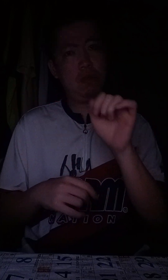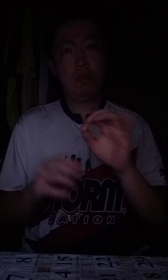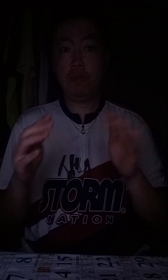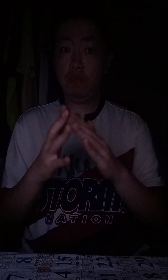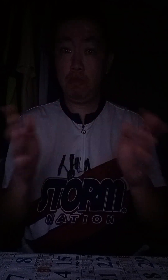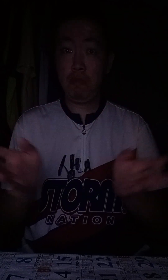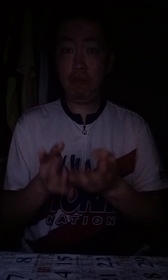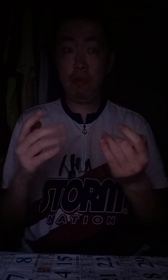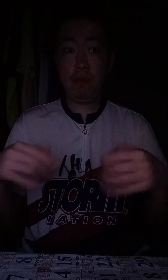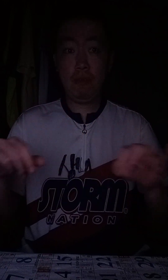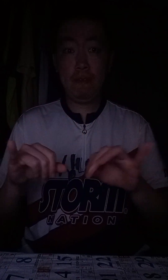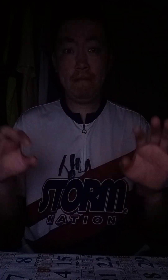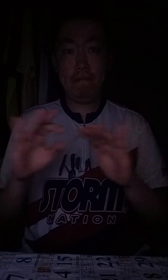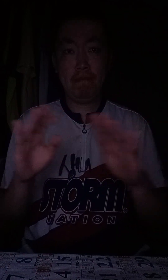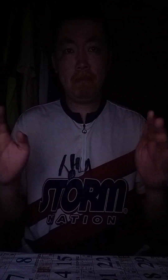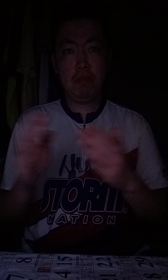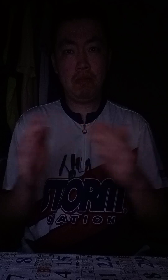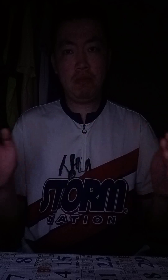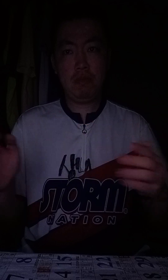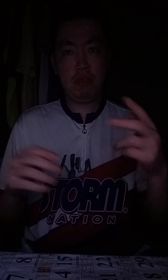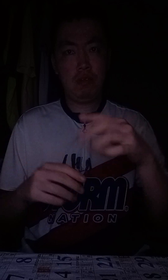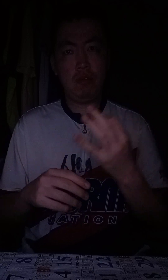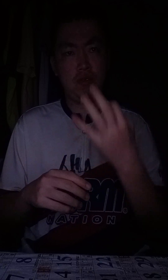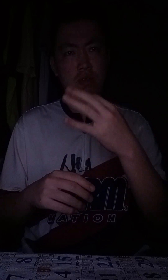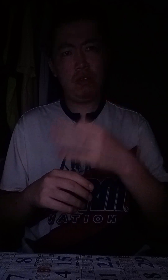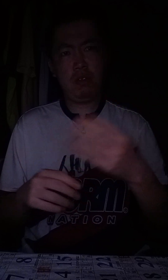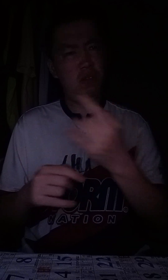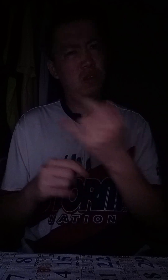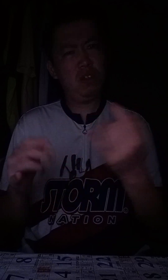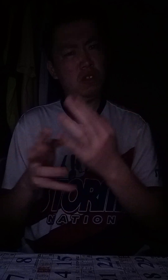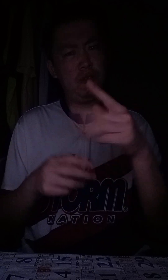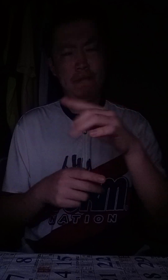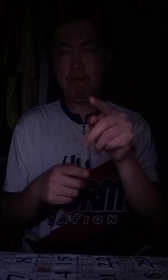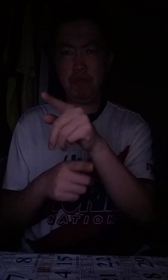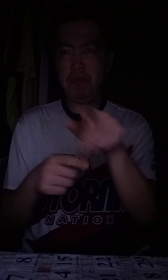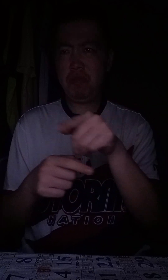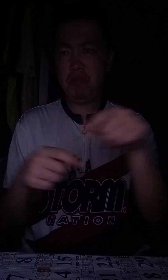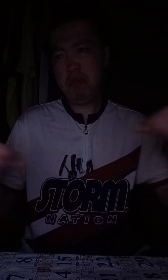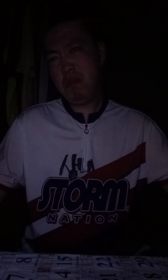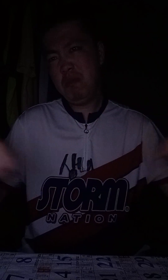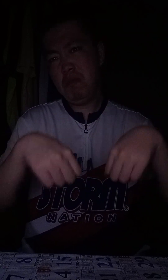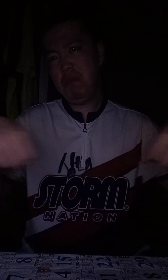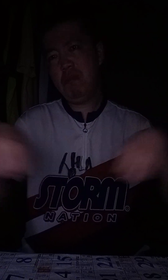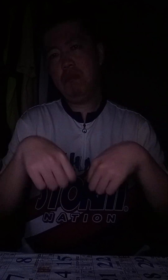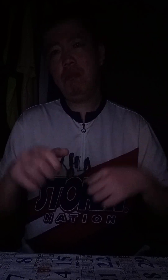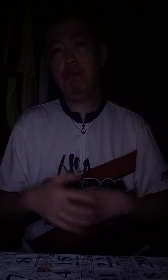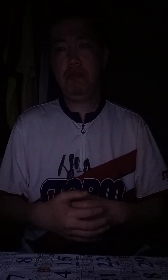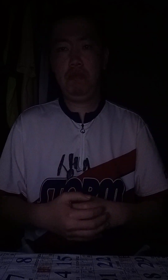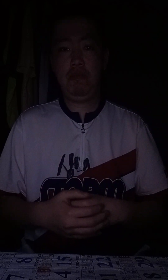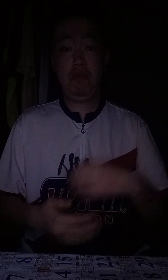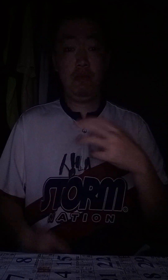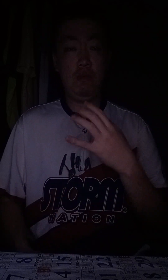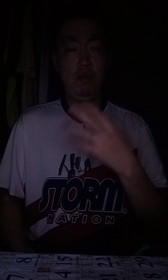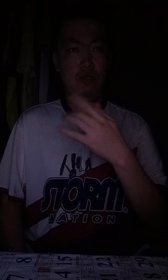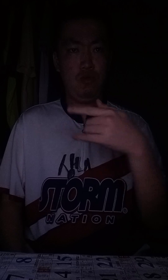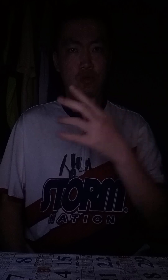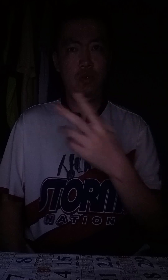영덕 고속도로 화서휴게소 근처에서 6.5톤 트럭이 승용차를 들이받았습니다. 이 사고로 승용차 뒷좌석에